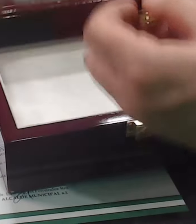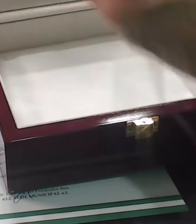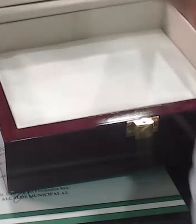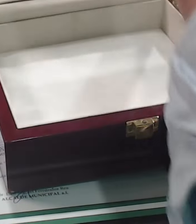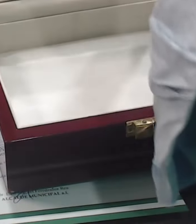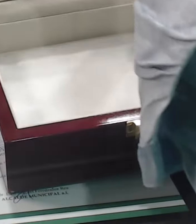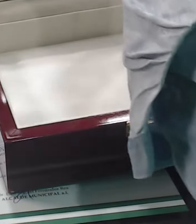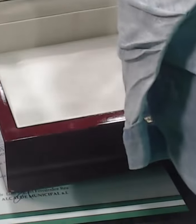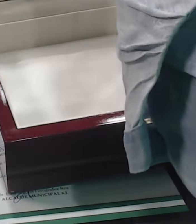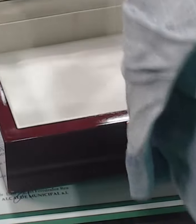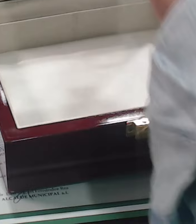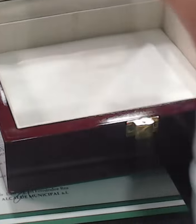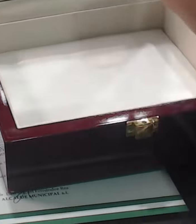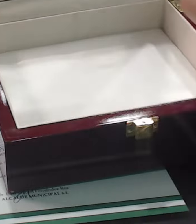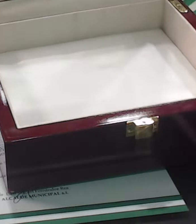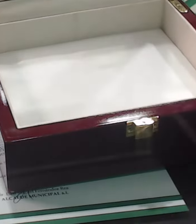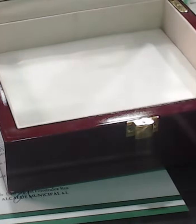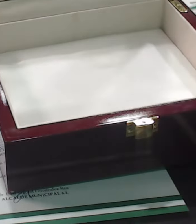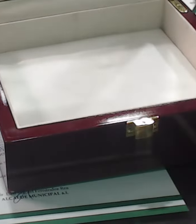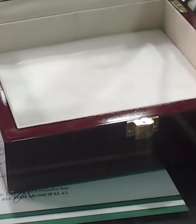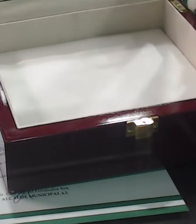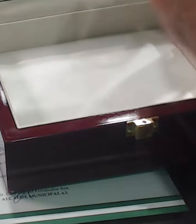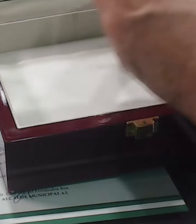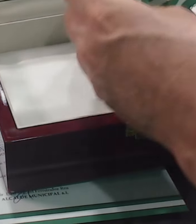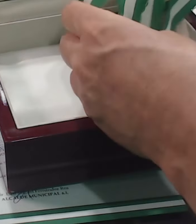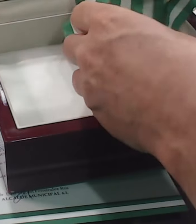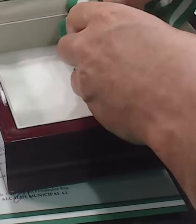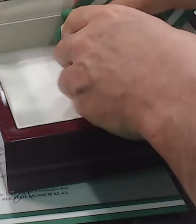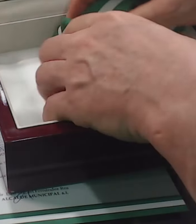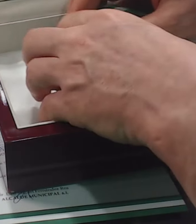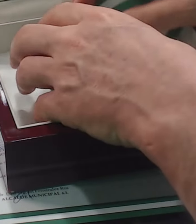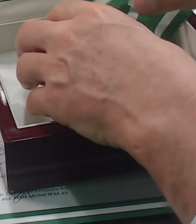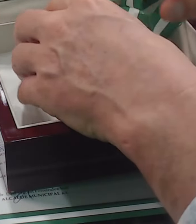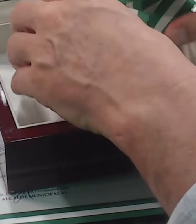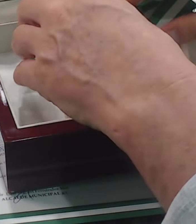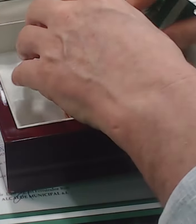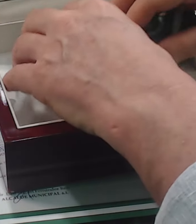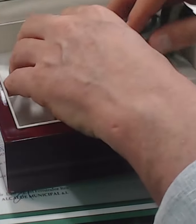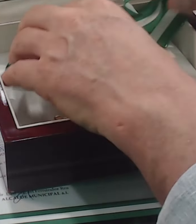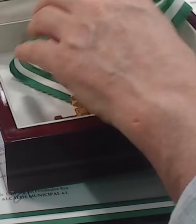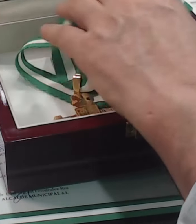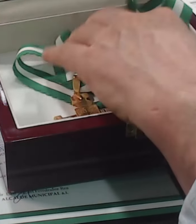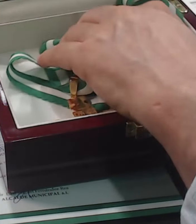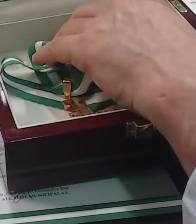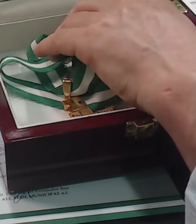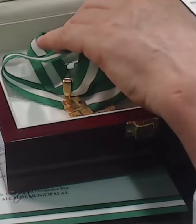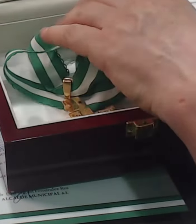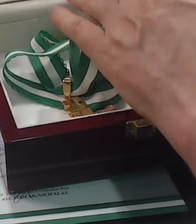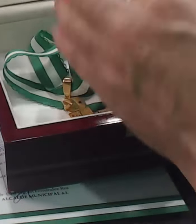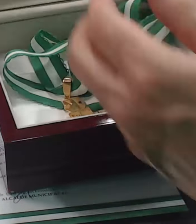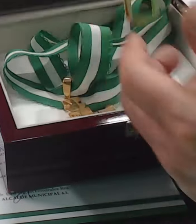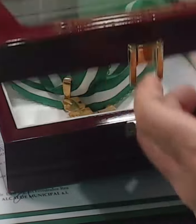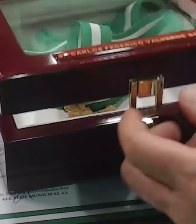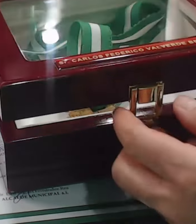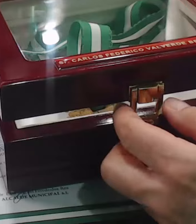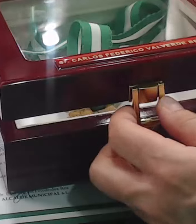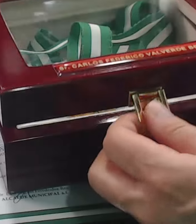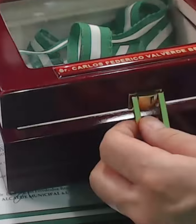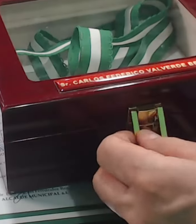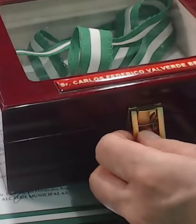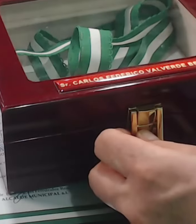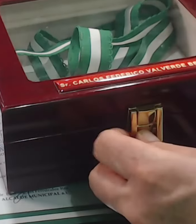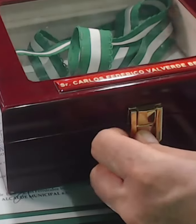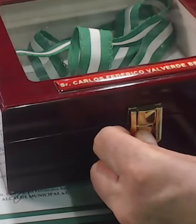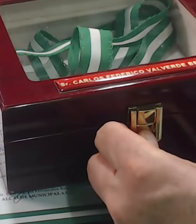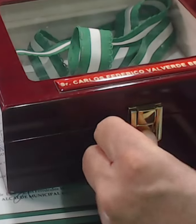de verdad, reitero, la medalla, la cruz potenzada, la orden Ñuflo